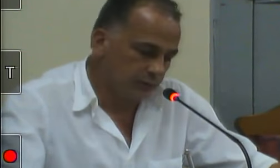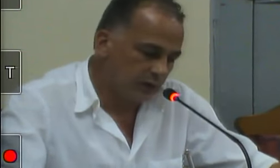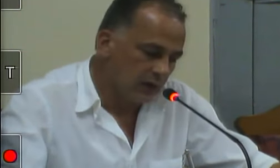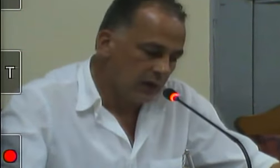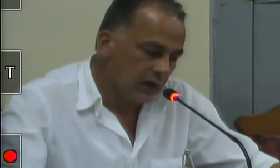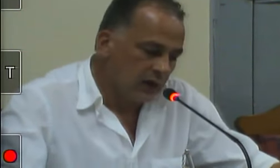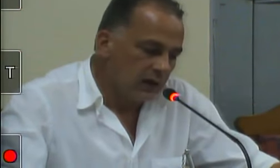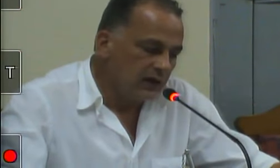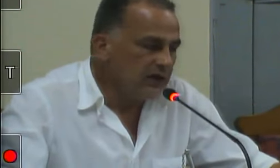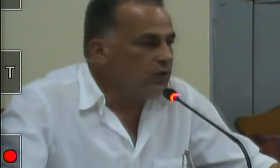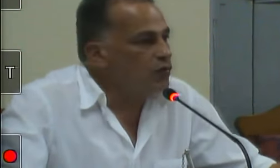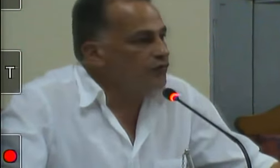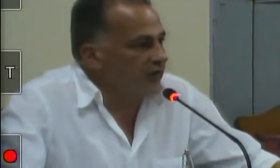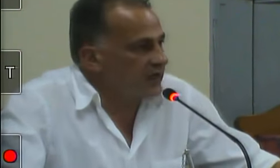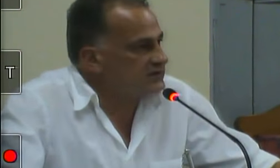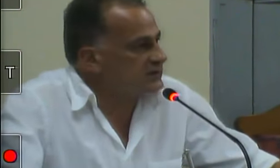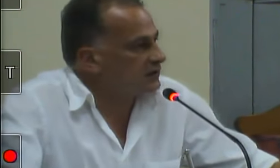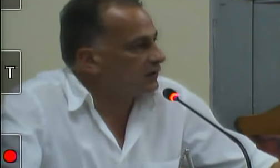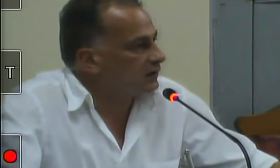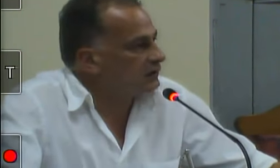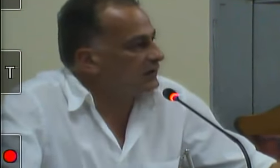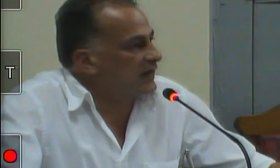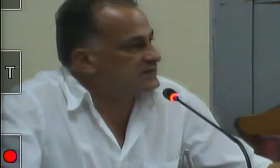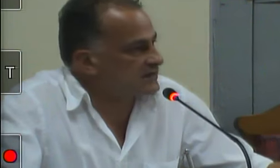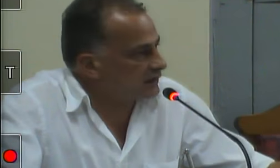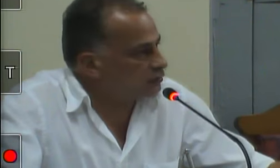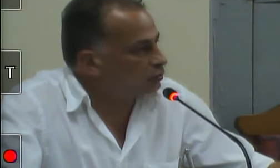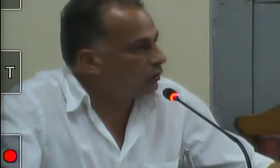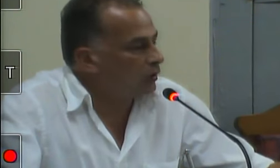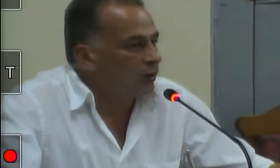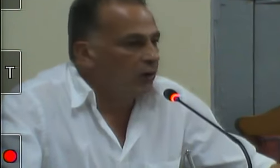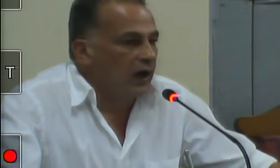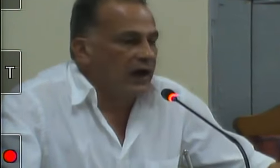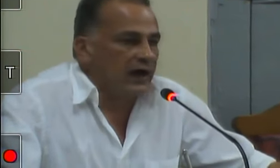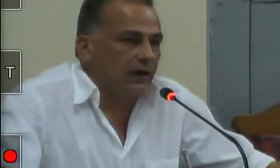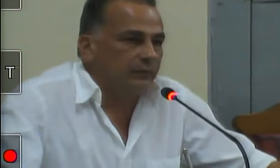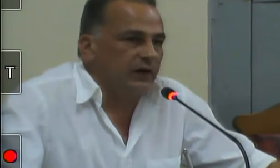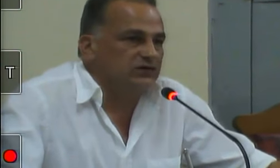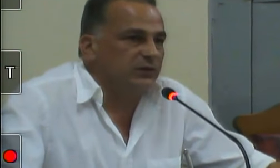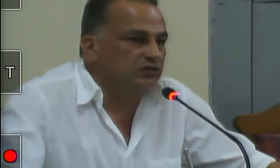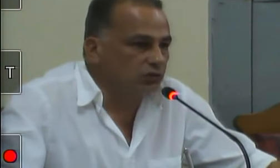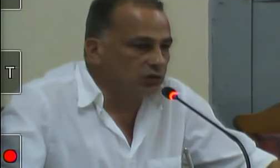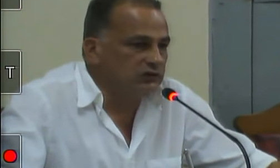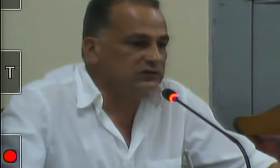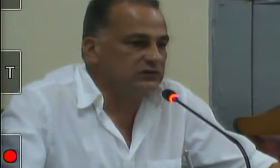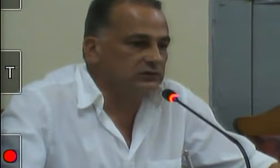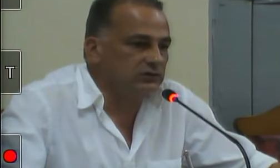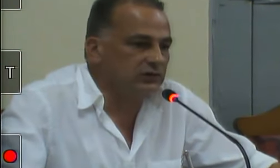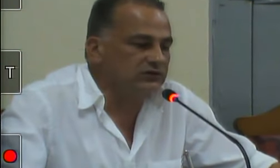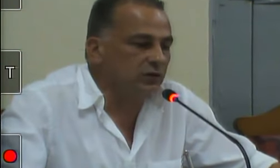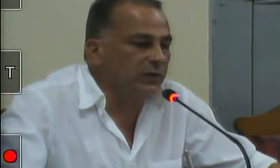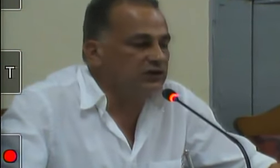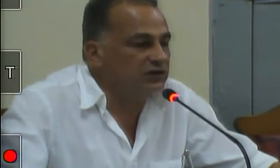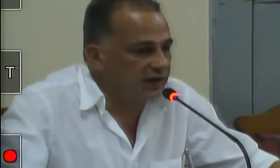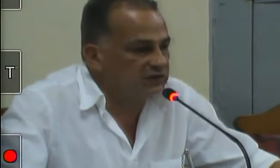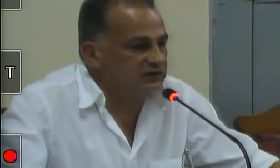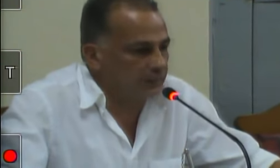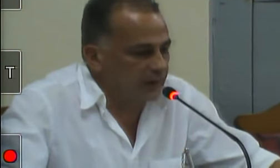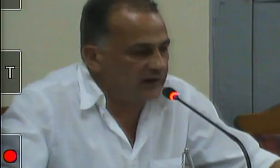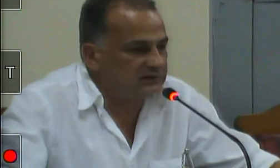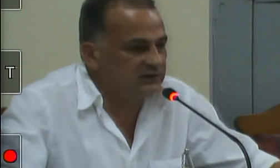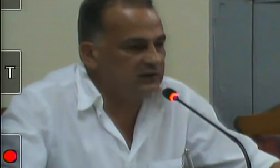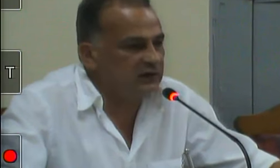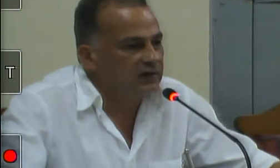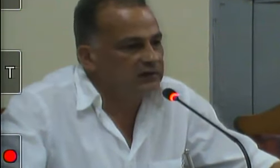município. Em conversa, trazendo as pessoas que são pertinentes